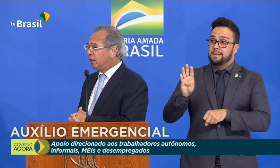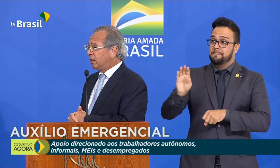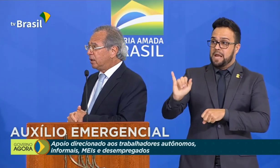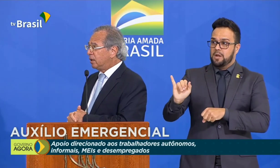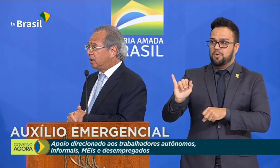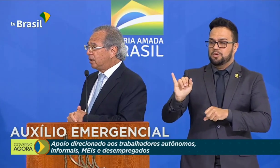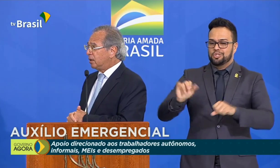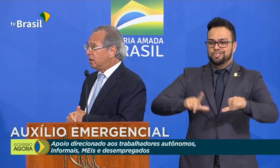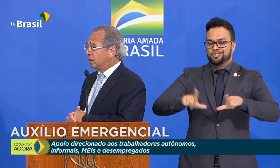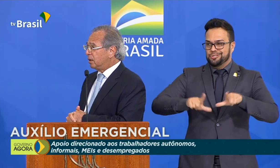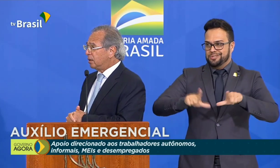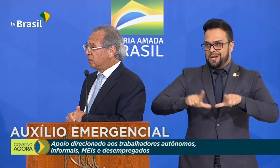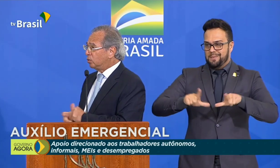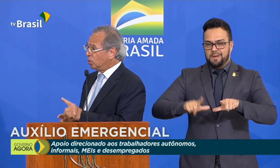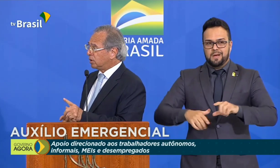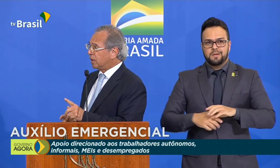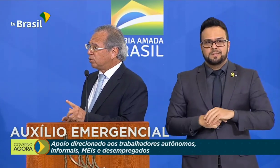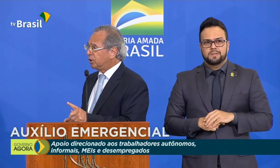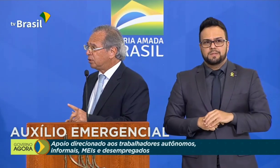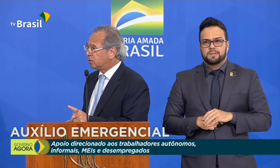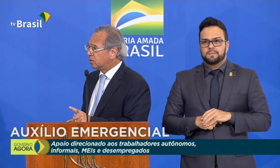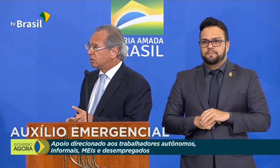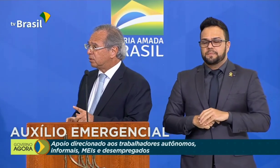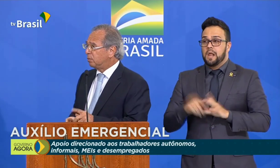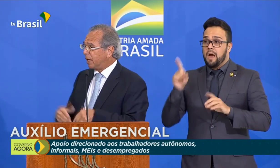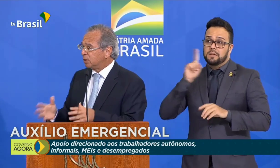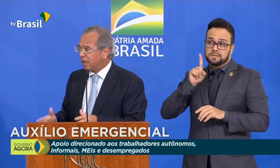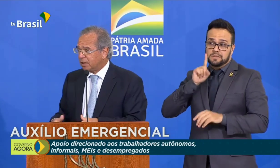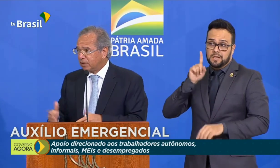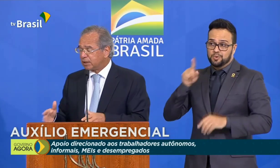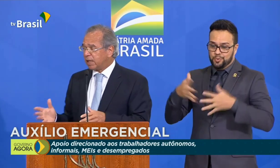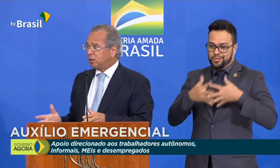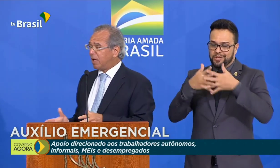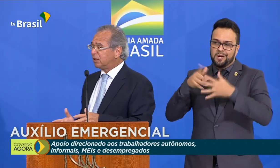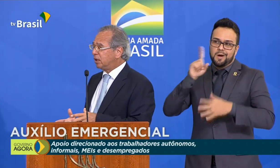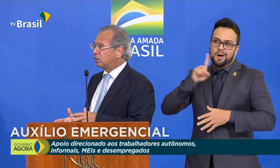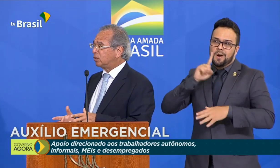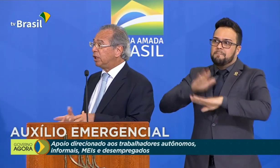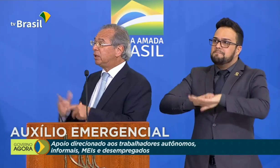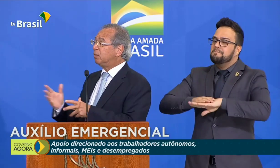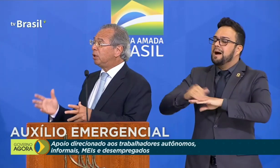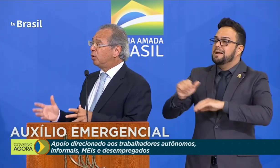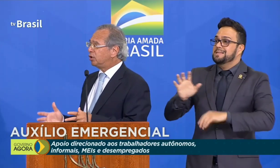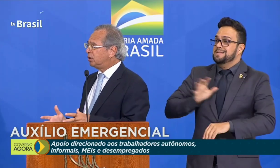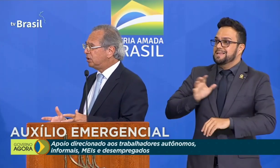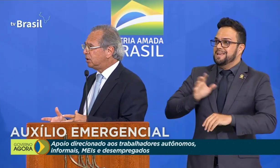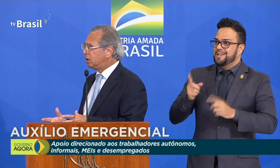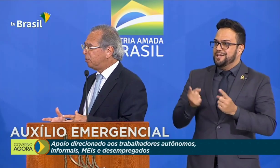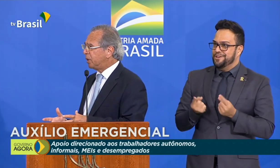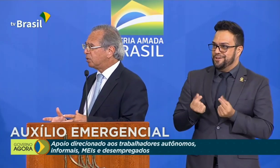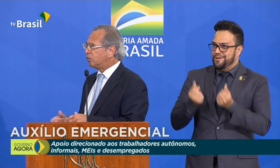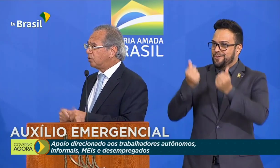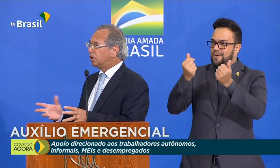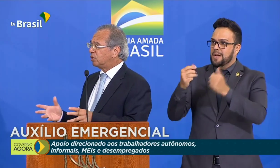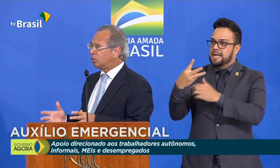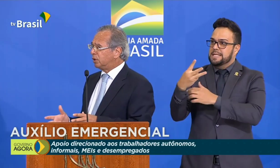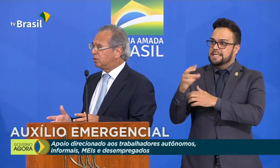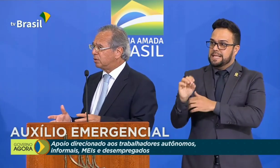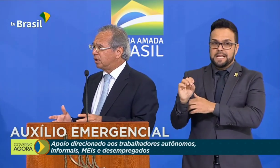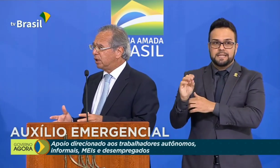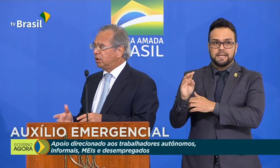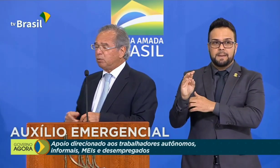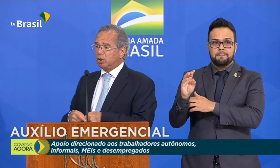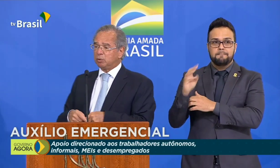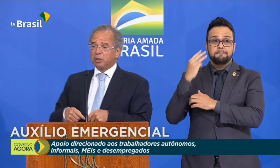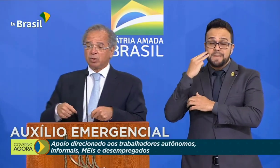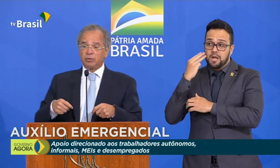que, nos Estados Unidos, um país mais avançado e mais rico, 30 milhões de empregos foram